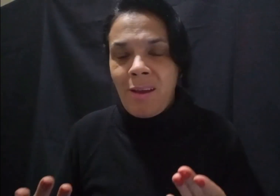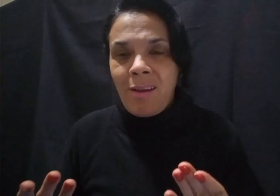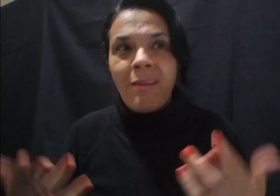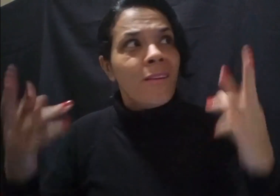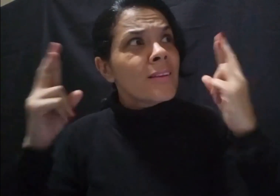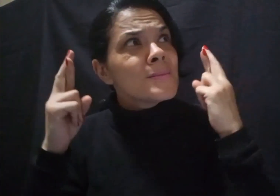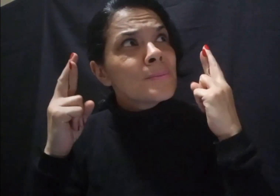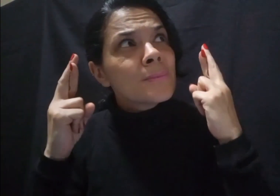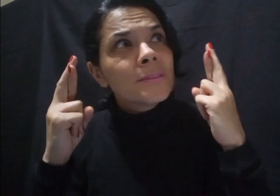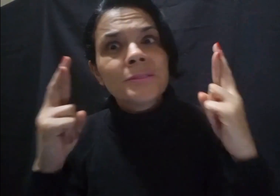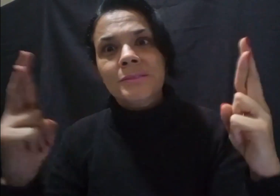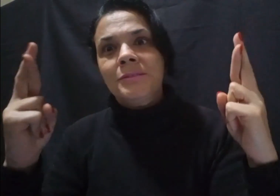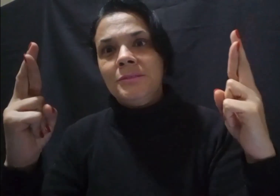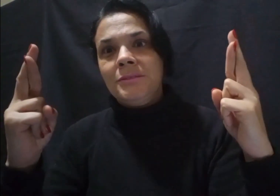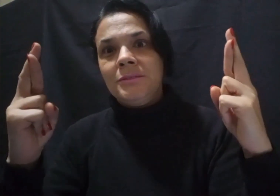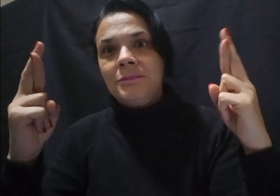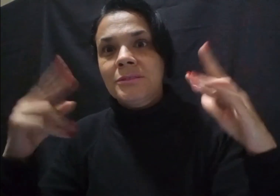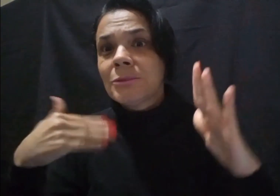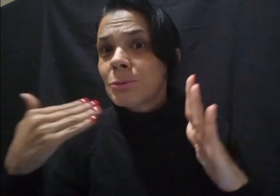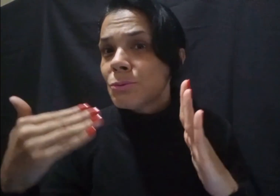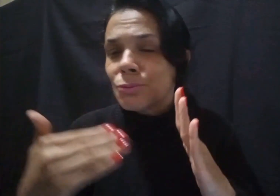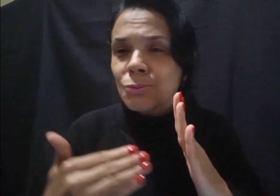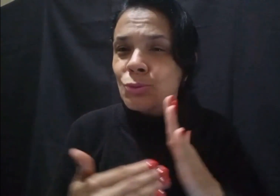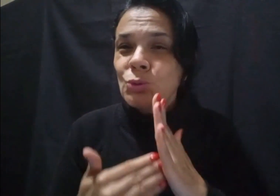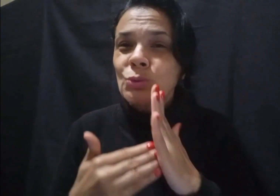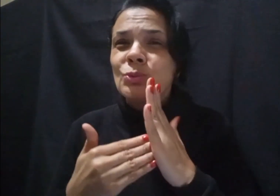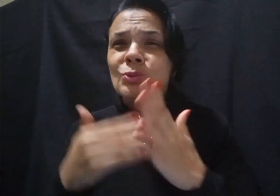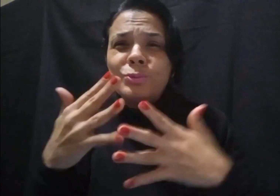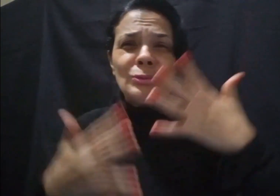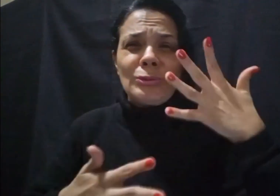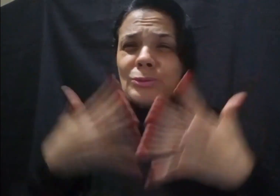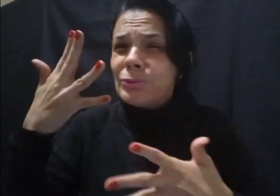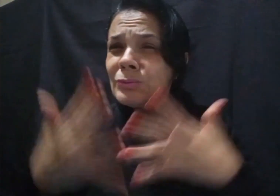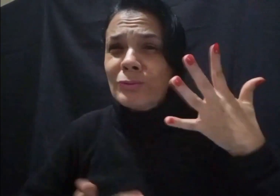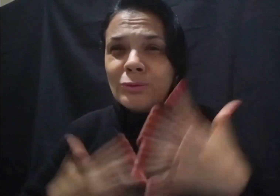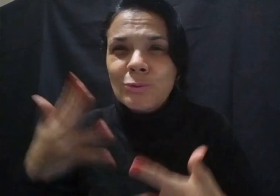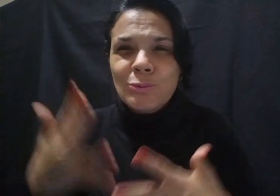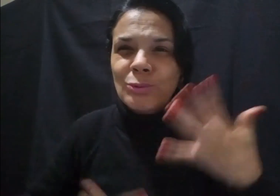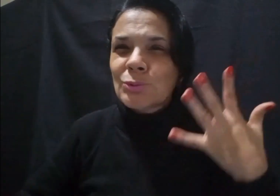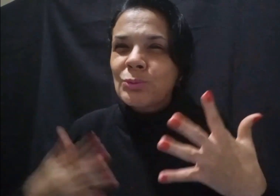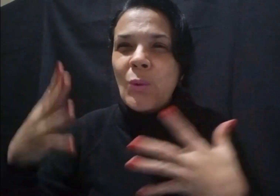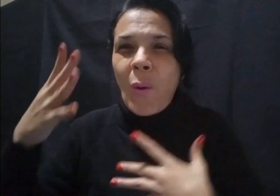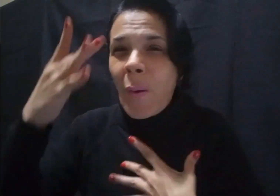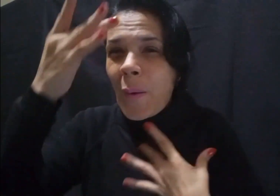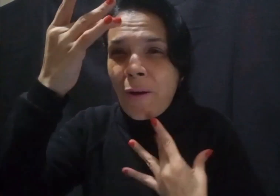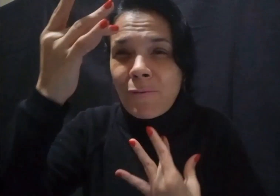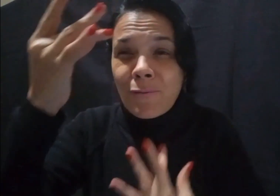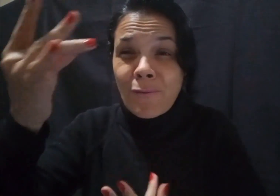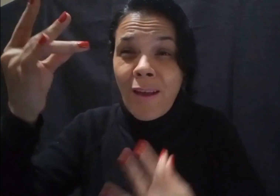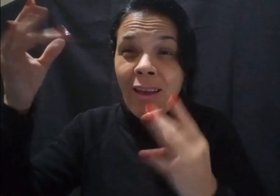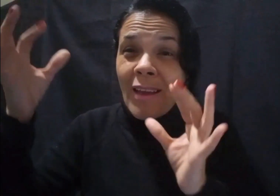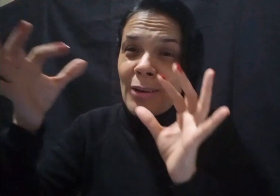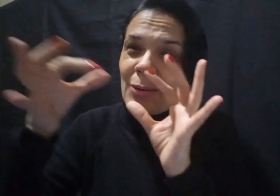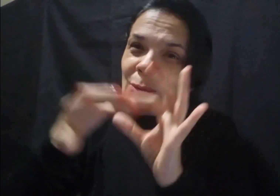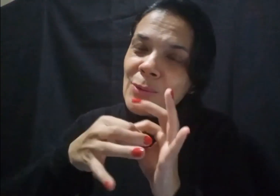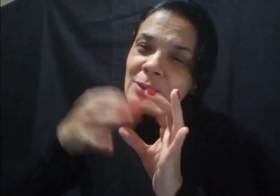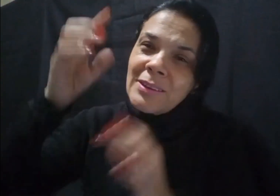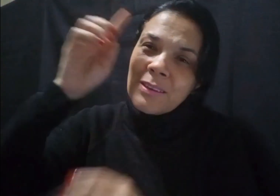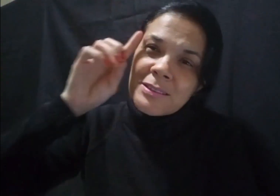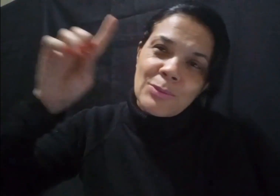esperança, mesmo quando tudo parece perdido. A fé nos conecta com Deus. E quando estamos conectados